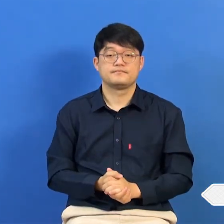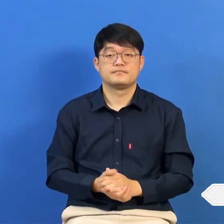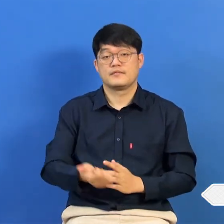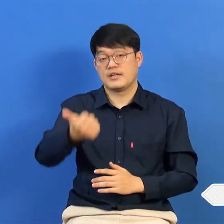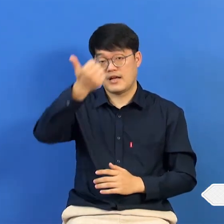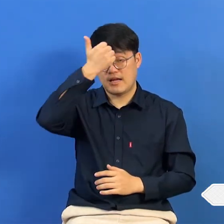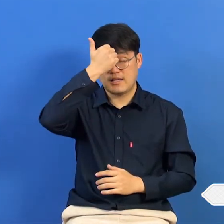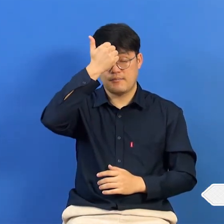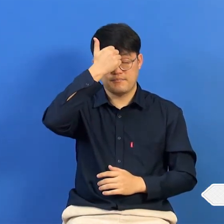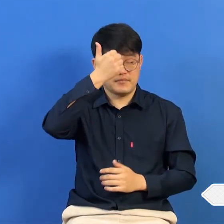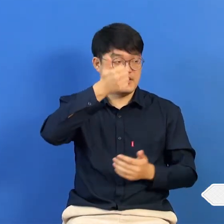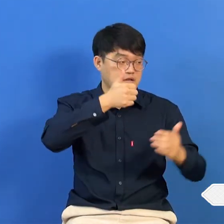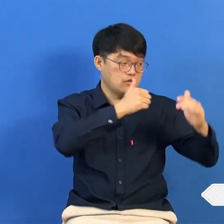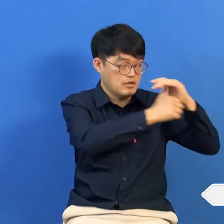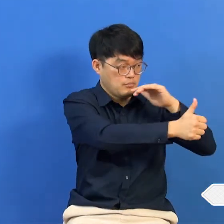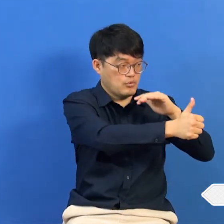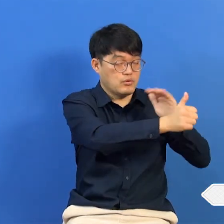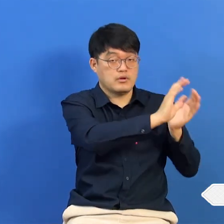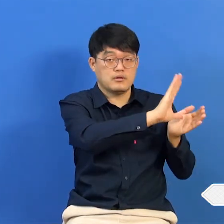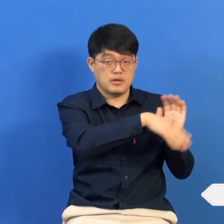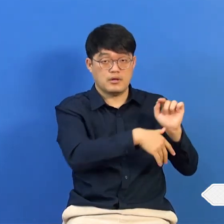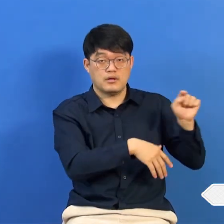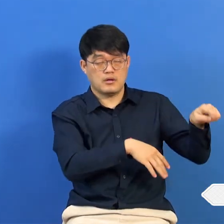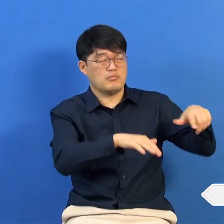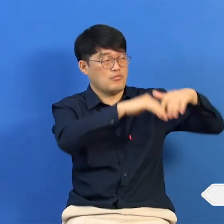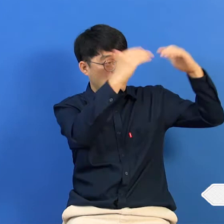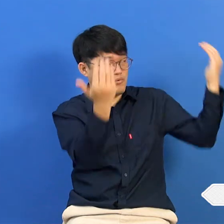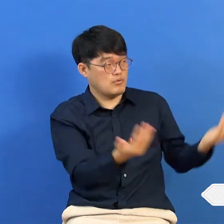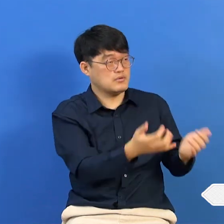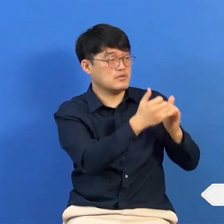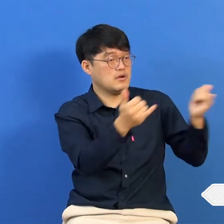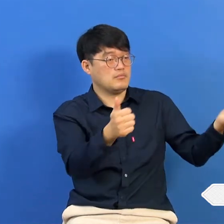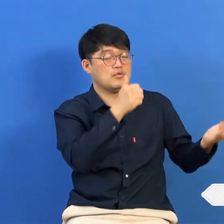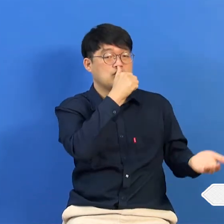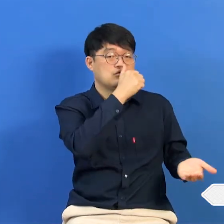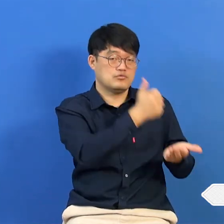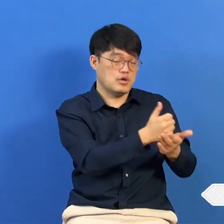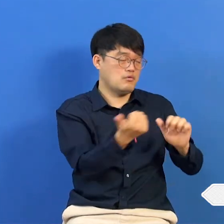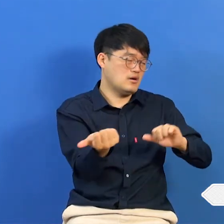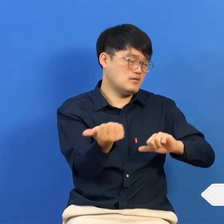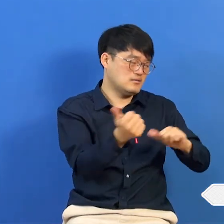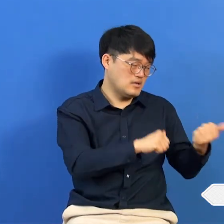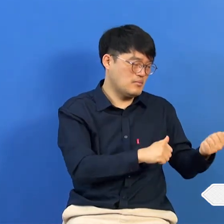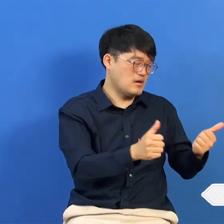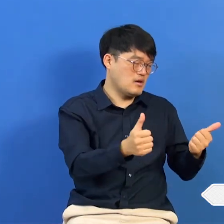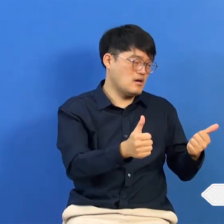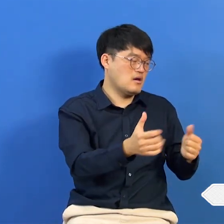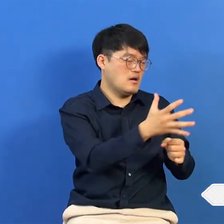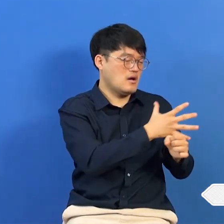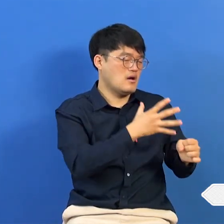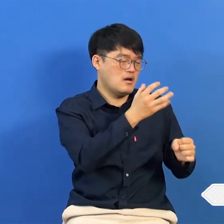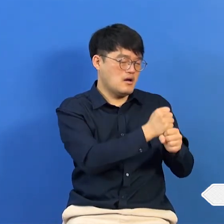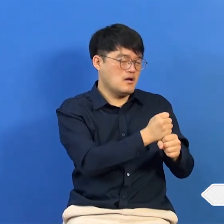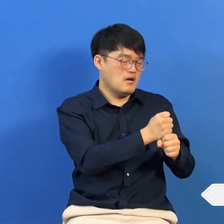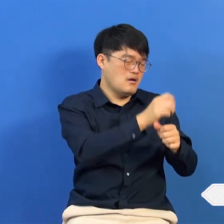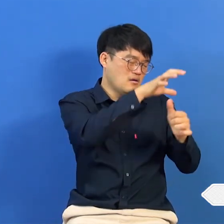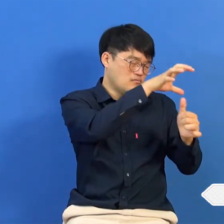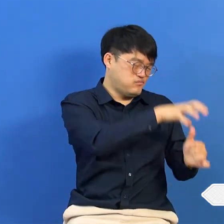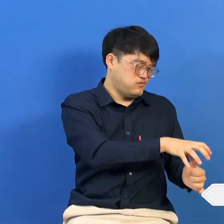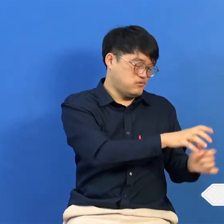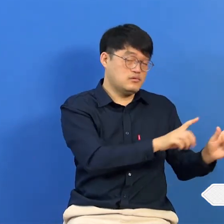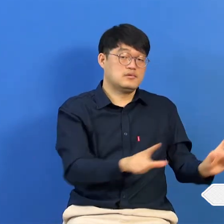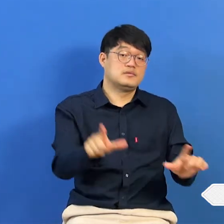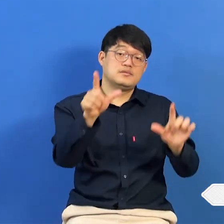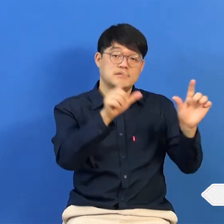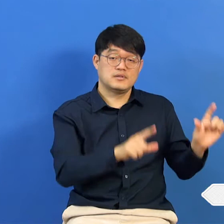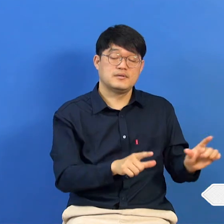아담이 대표자였을 때 모든 인류는 다 죄와 사망의 굴레 아래 살았습니다. 단 한 사람도 예외도